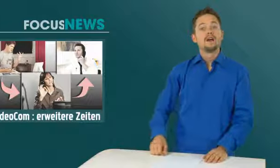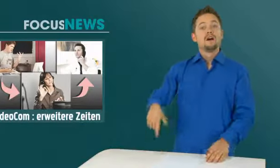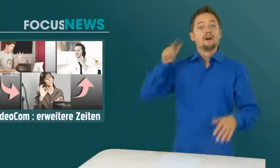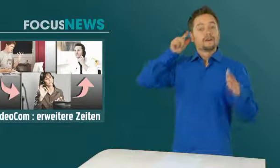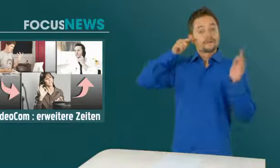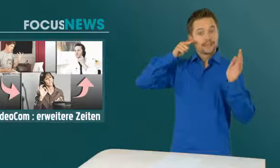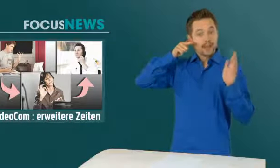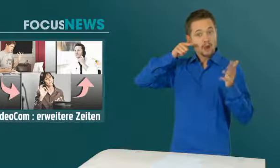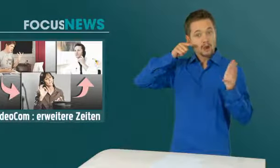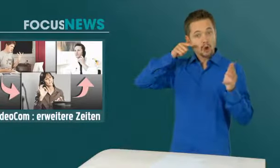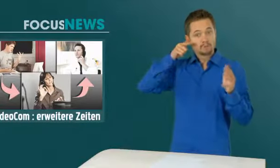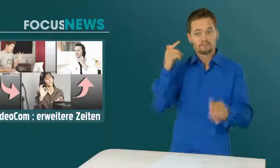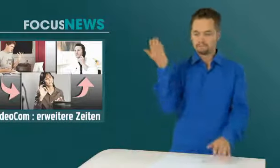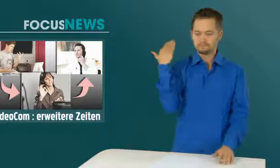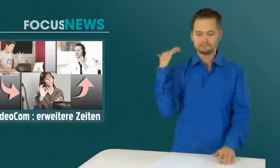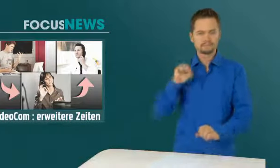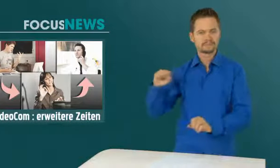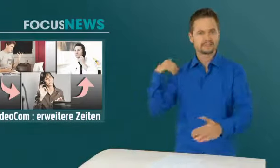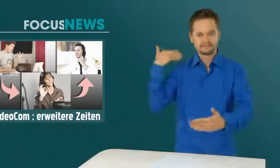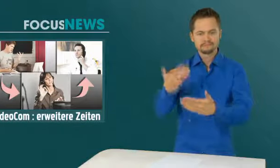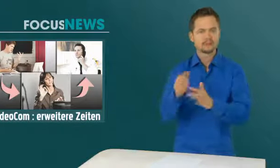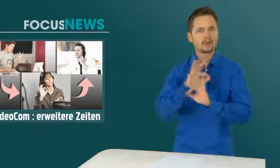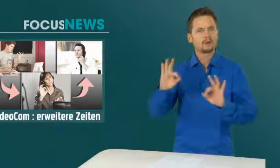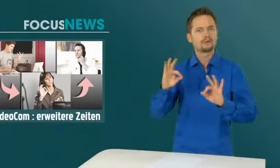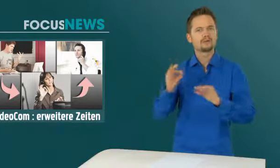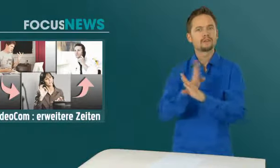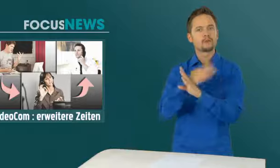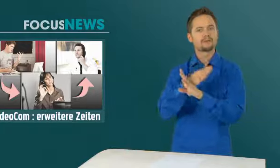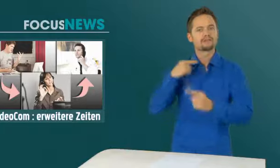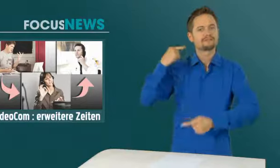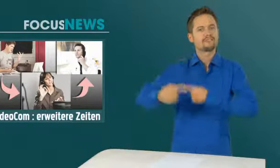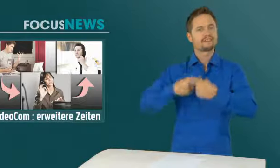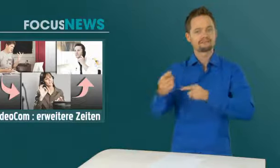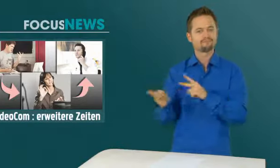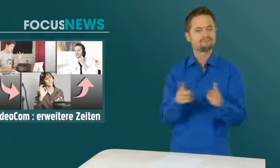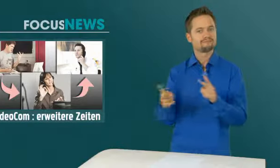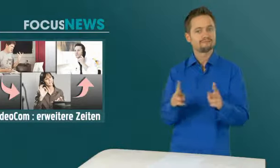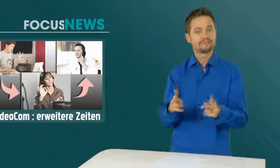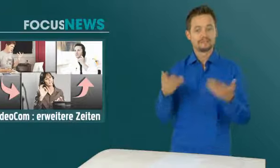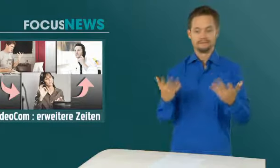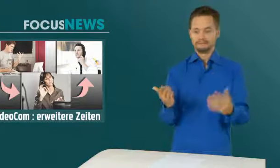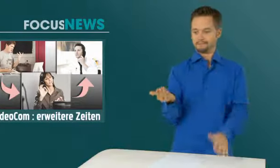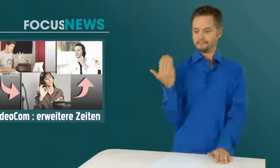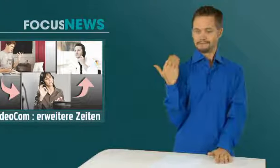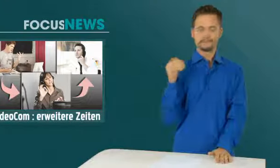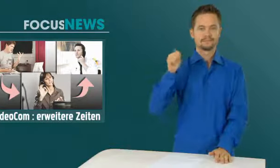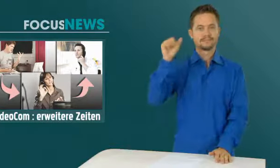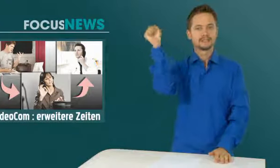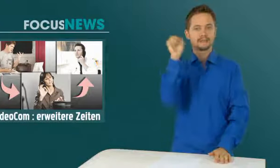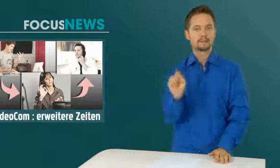die video vermittlung video kommen bietet ihre dienste bis anhin jeweils vormittags an und läuft gut ab dem ersten